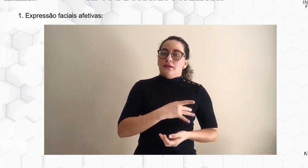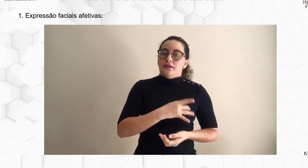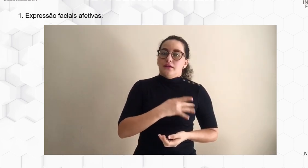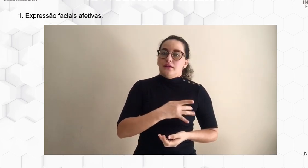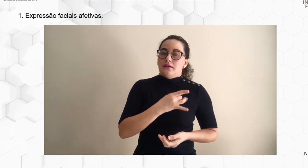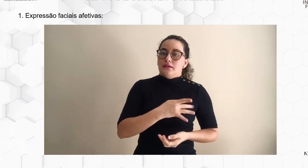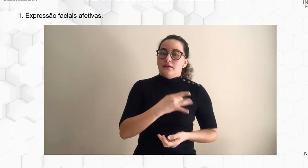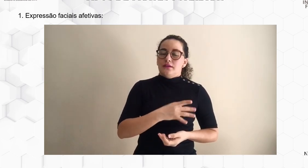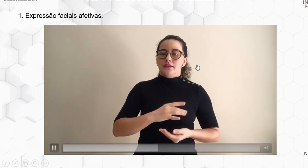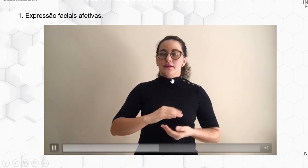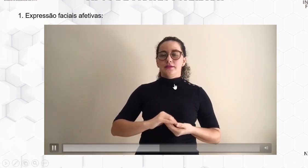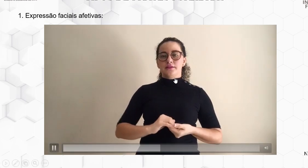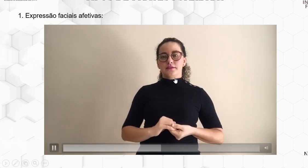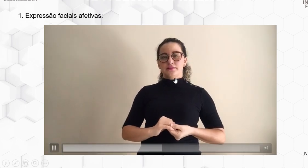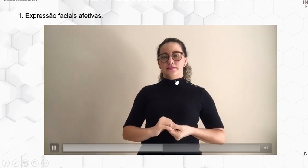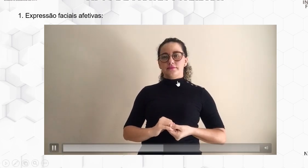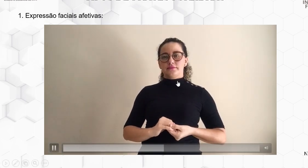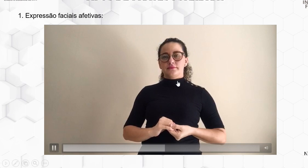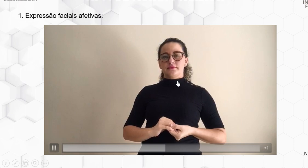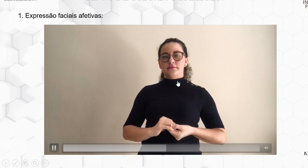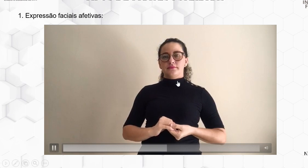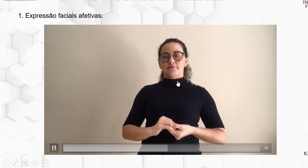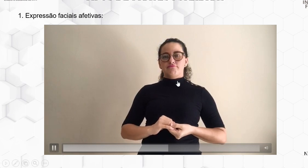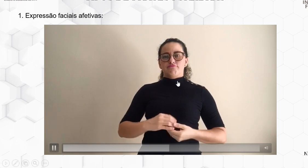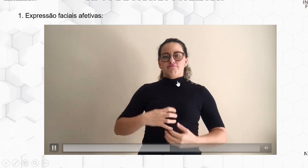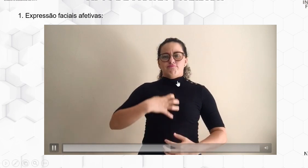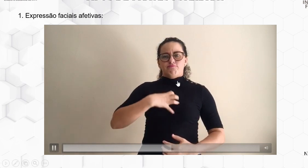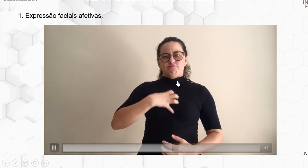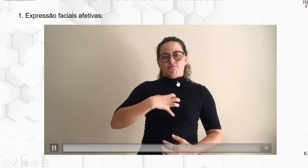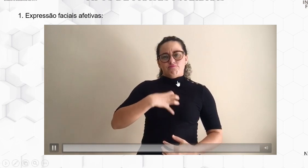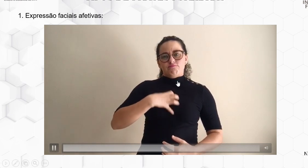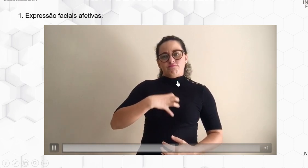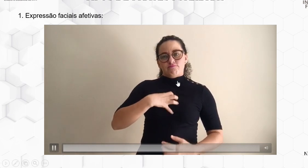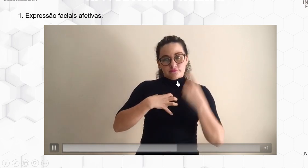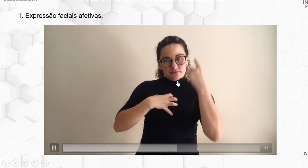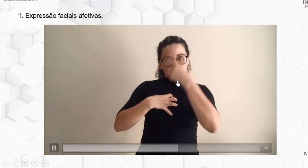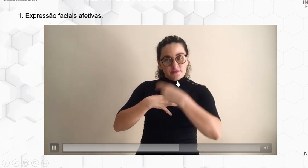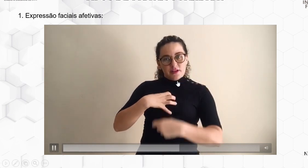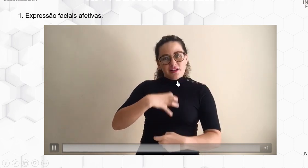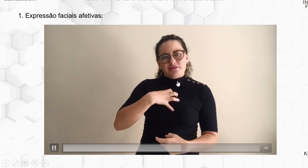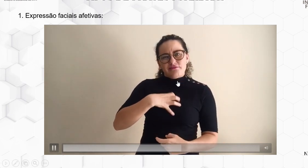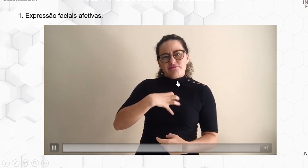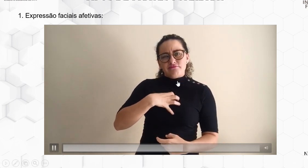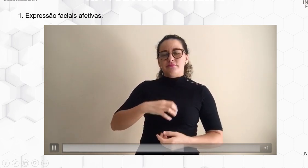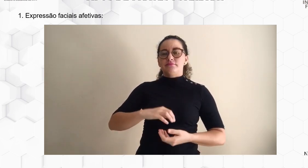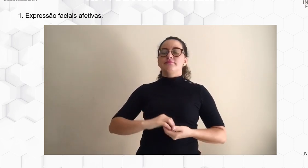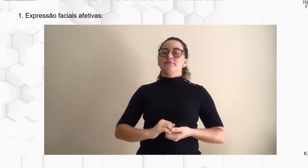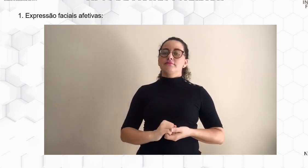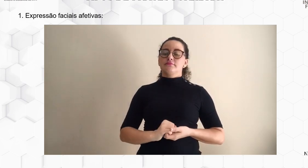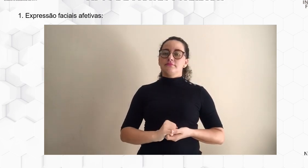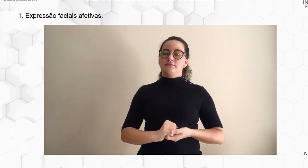De medo, né, da ideia de pavor, nesse sentido, né, de raiva.